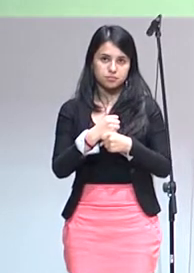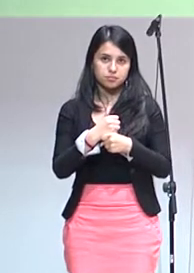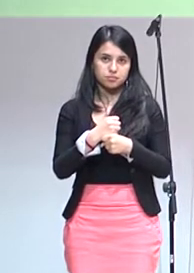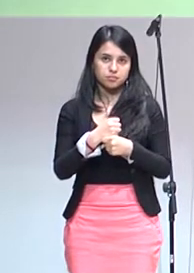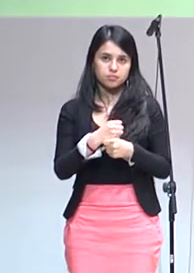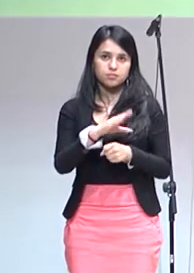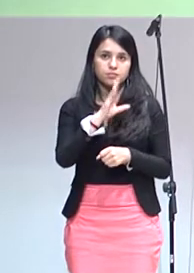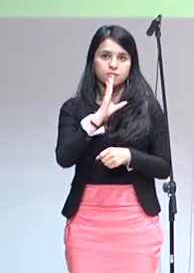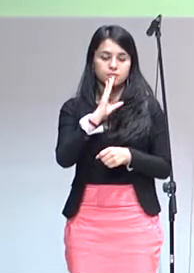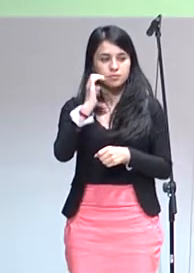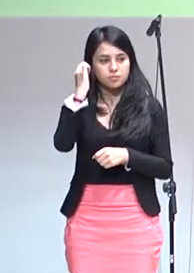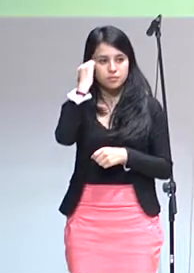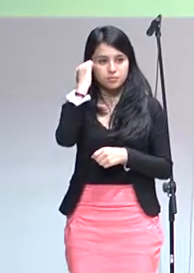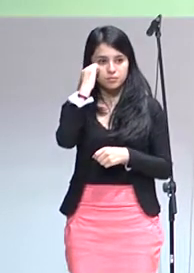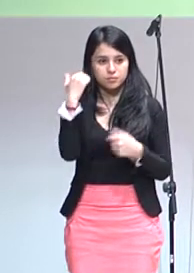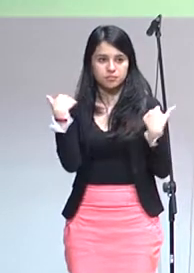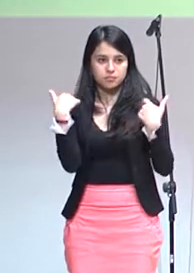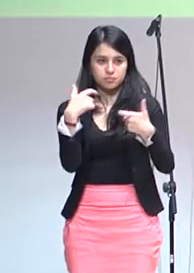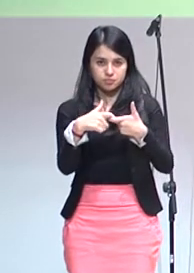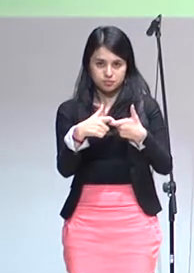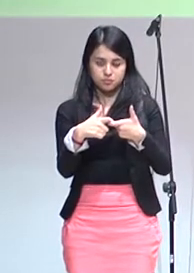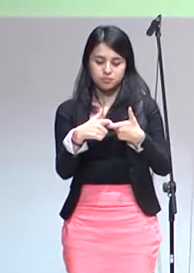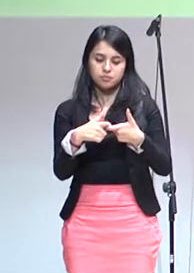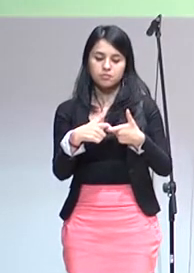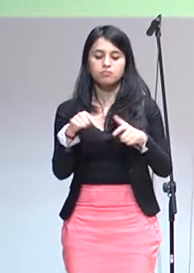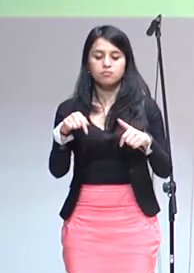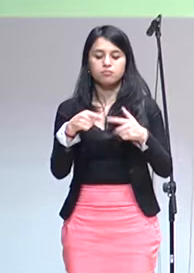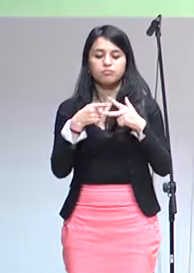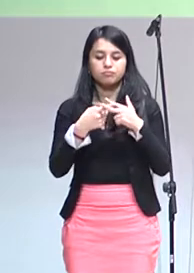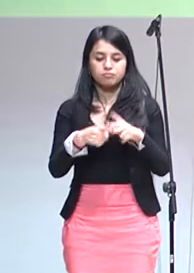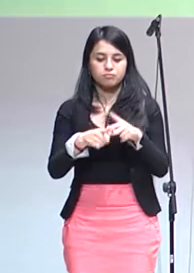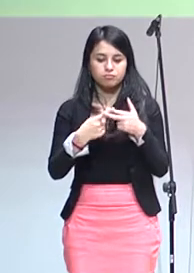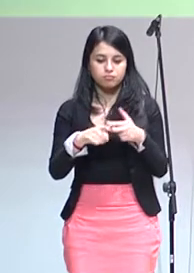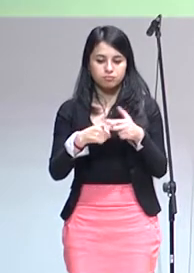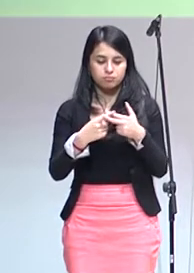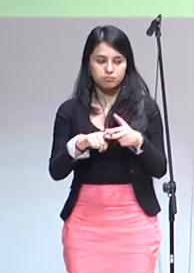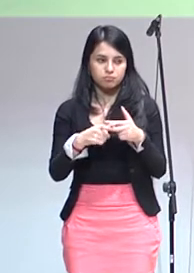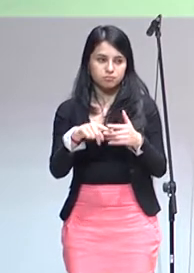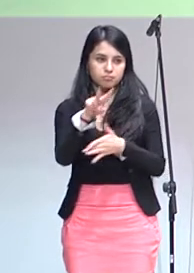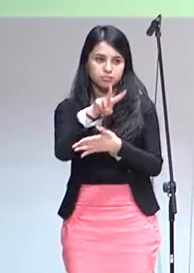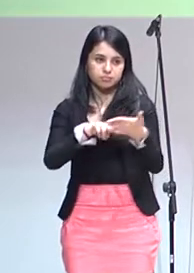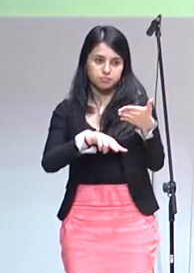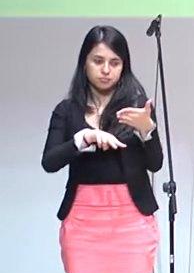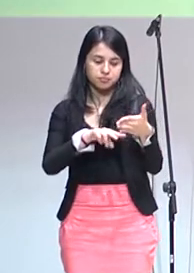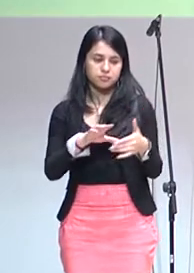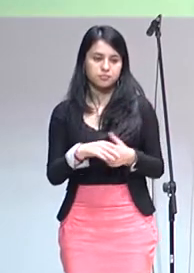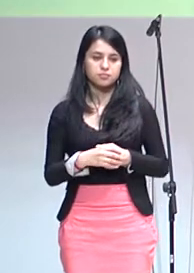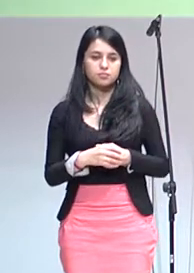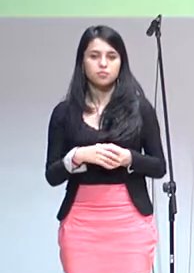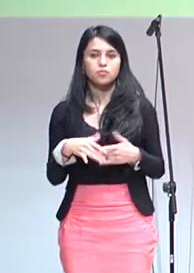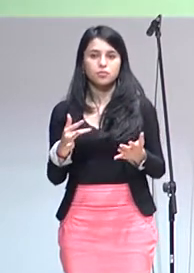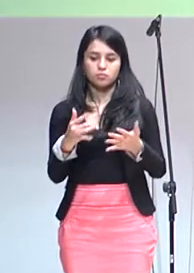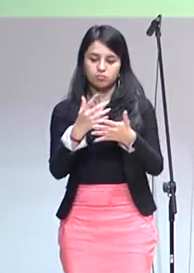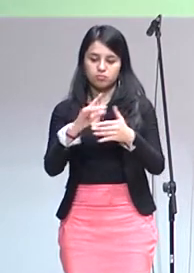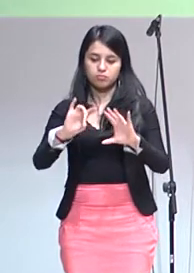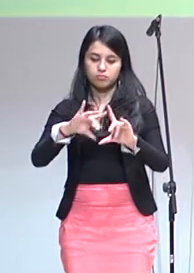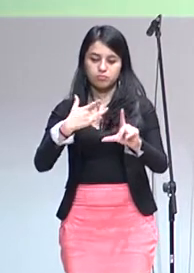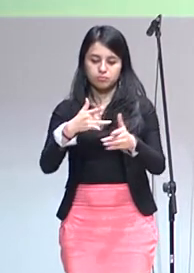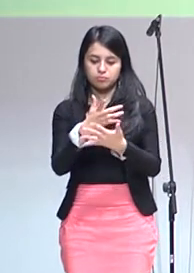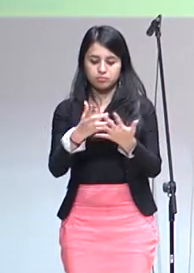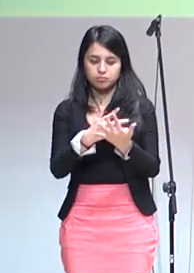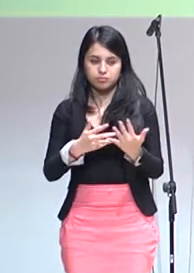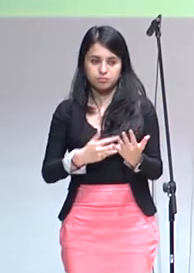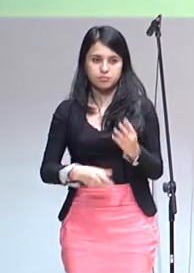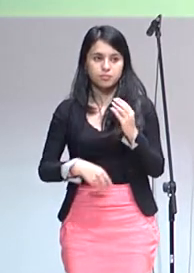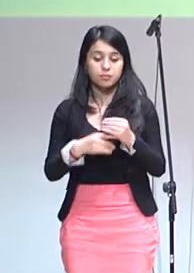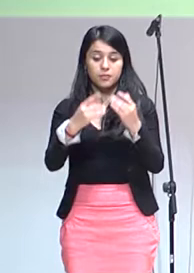con la profesora de lengua castellana y comenzamos a hacer talleres, niveles de lectura, producción textual. Y al final